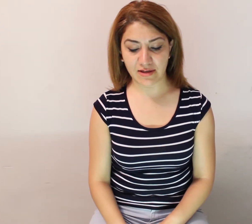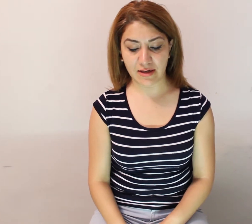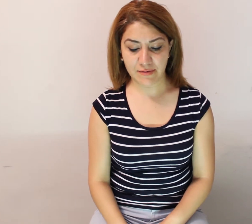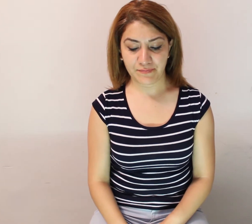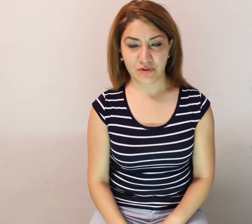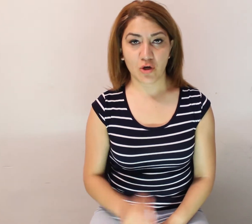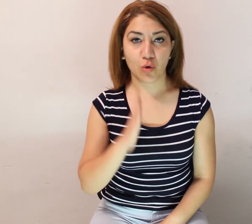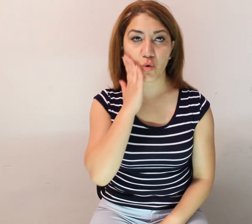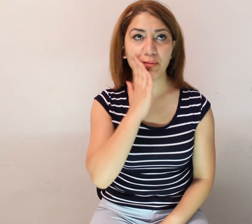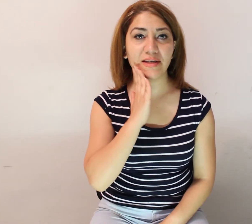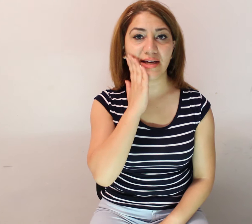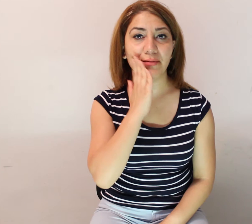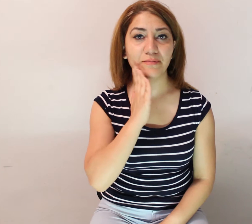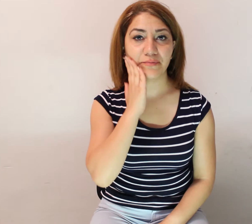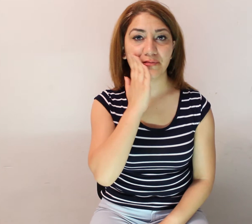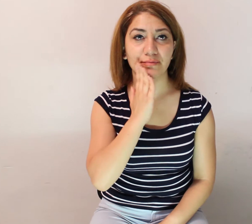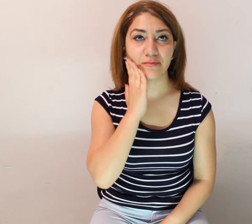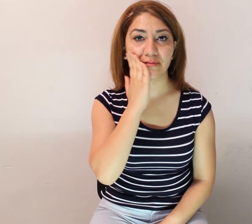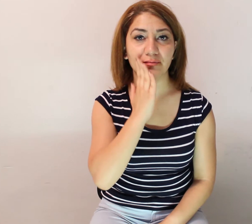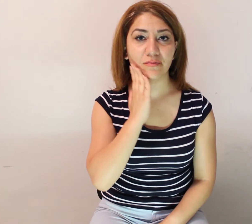են, Ռումինիա,